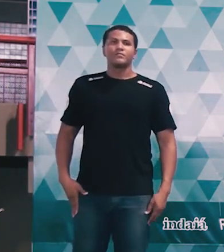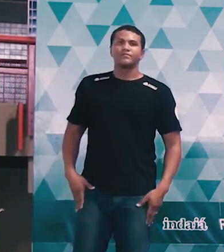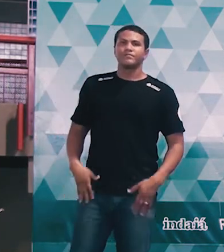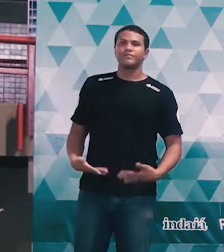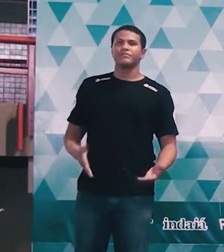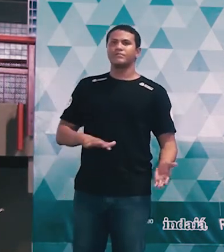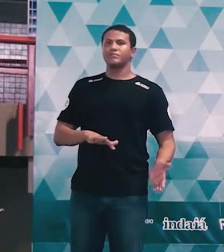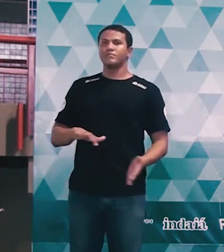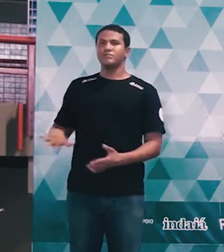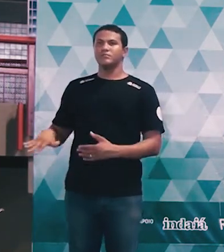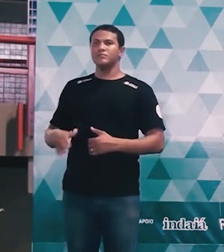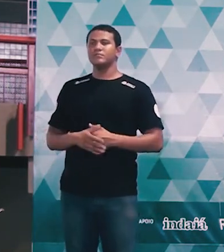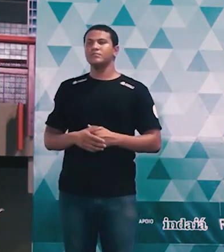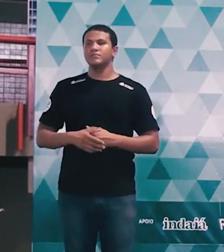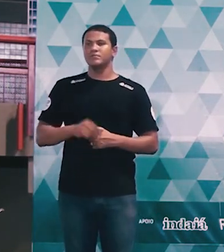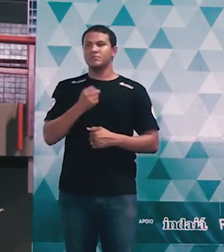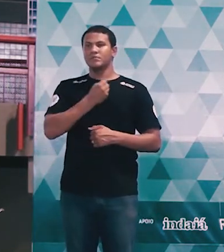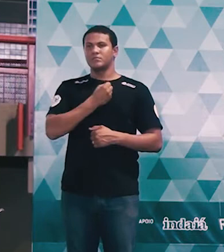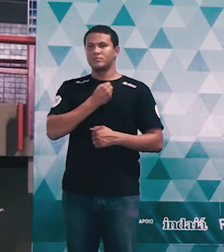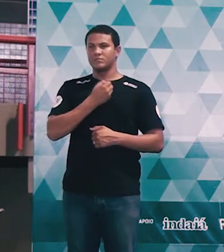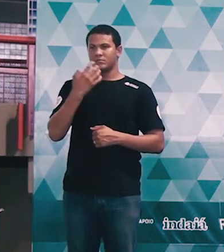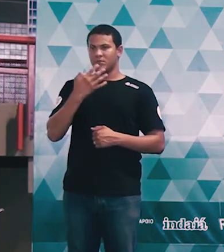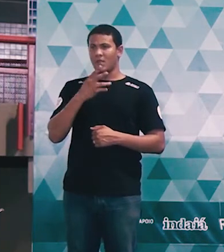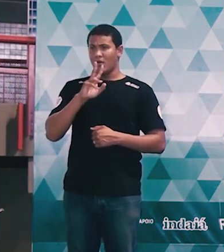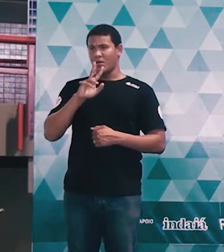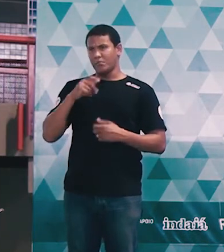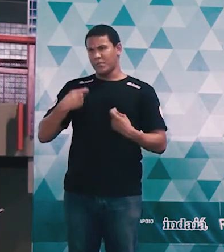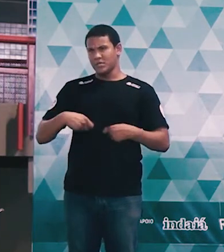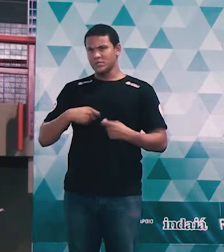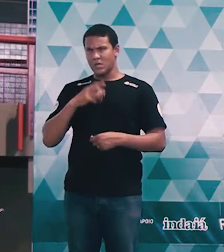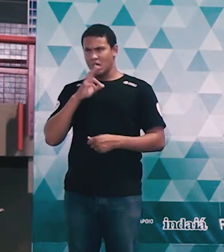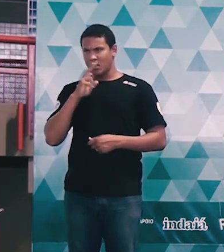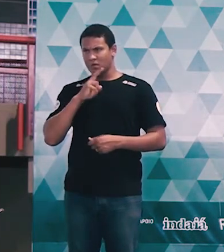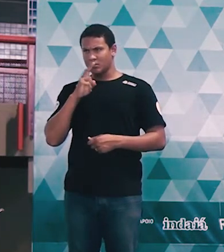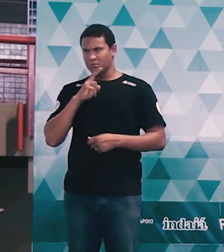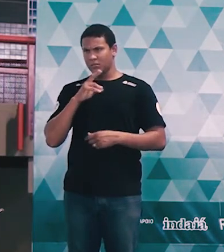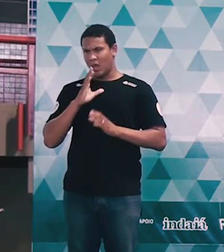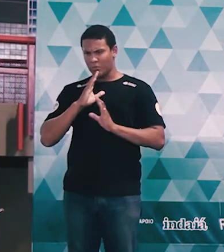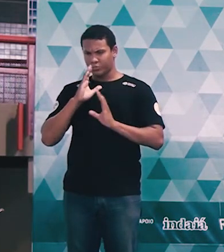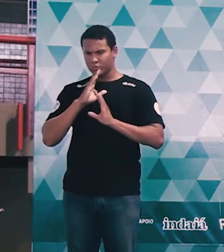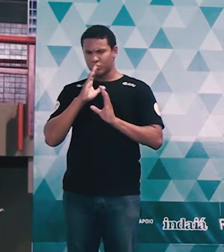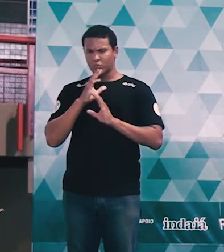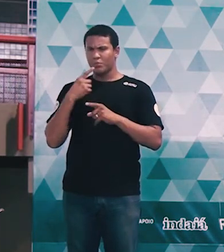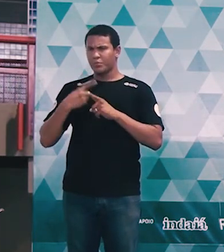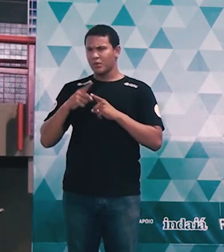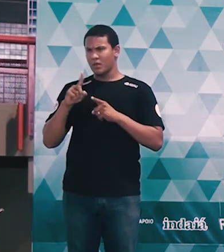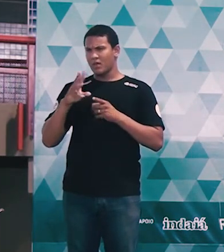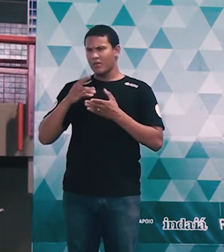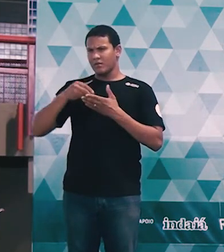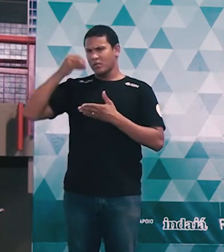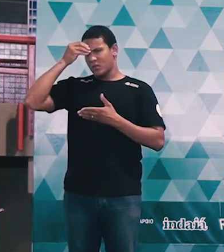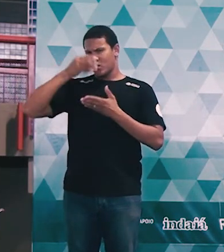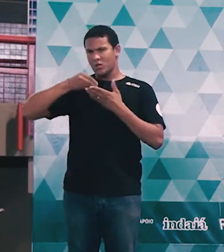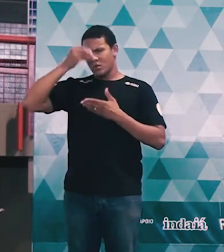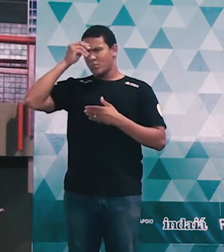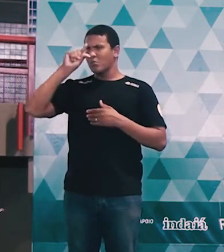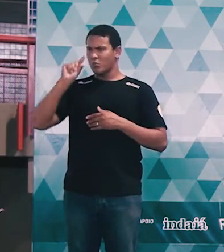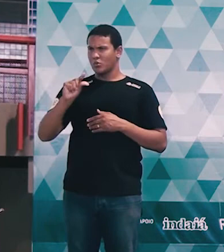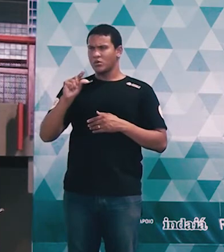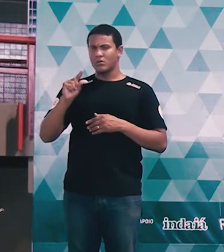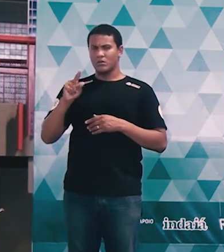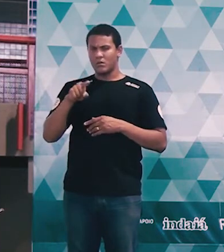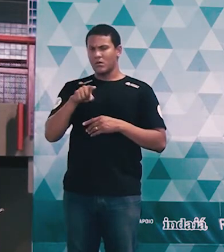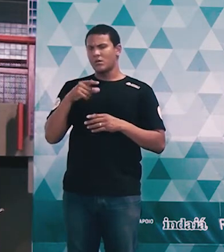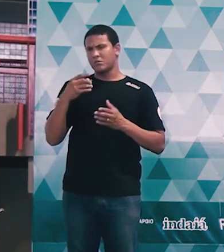Questão de número 4. Eu vou ter que dar uma acelerada aqui, gente, para ver se a gente fala um pouquinho, pelo menos, da teoria. Porque eu coloquei uma teoria aqui